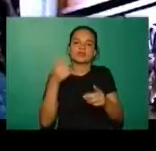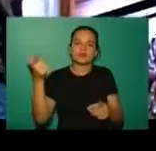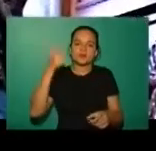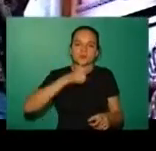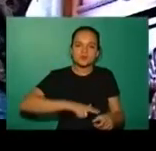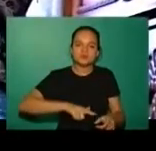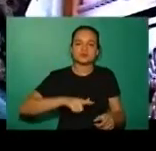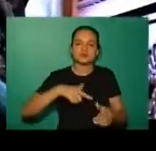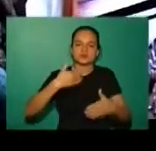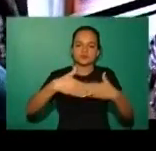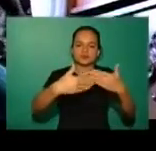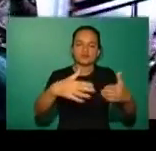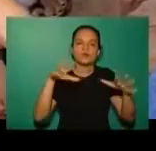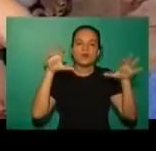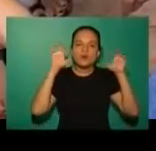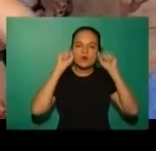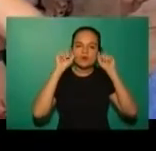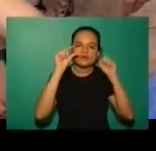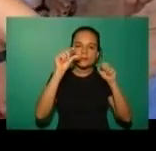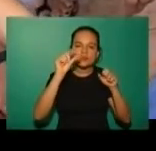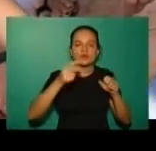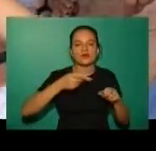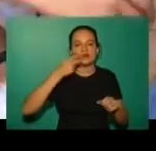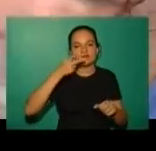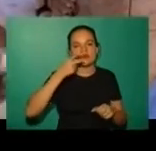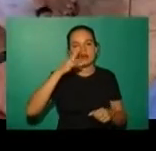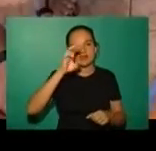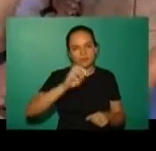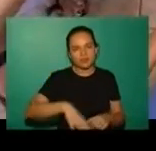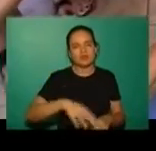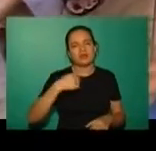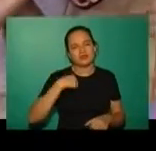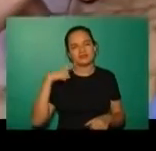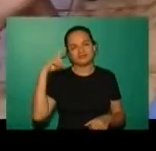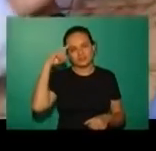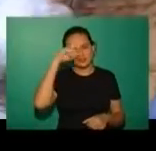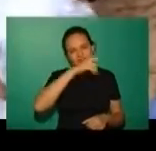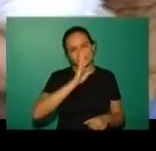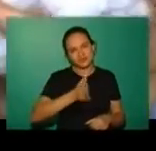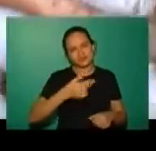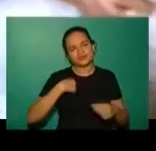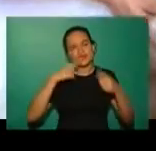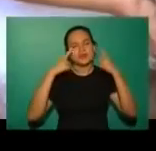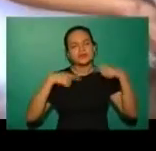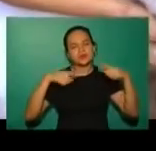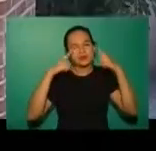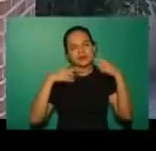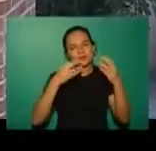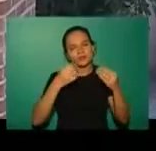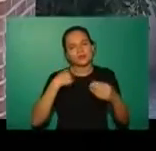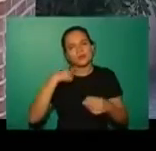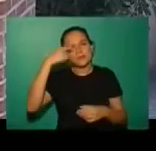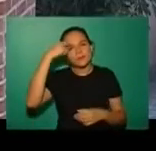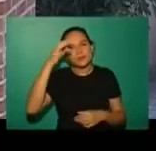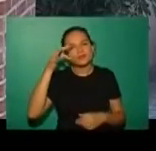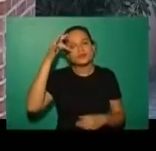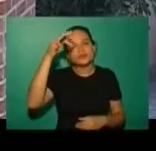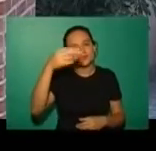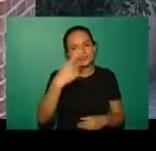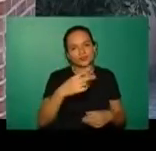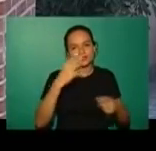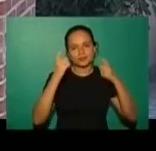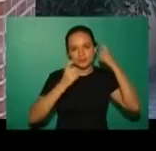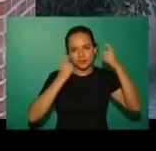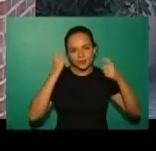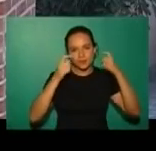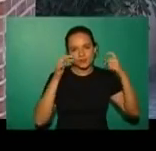ele conseguiu desenvolver a audição e a fala. Foi difícil, eu chorei muito, volta e meia a gente pensa no